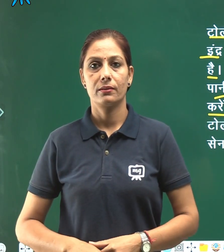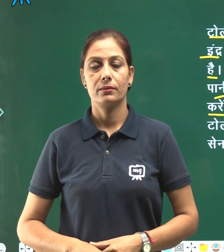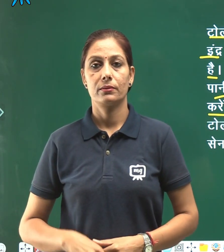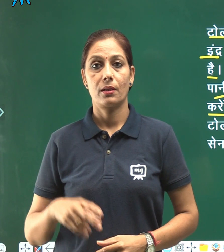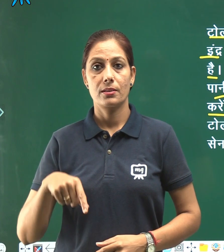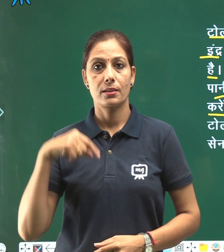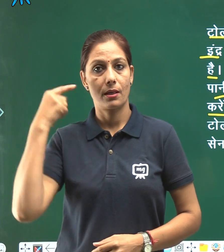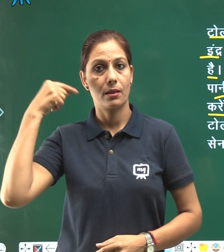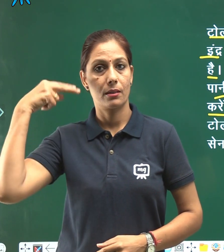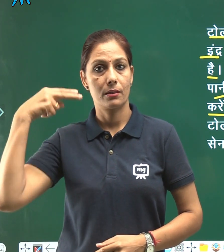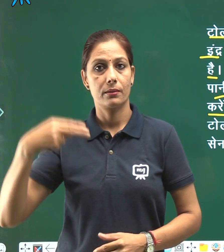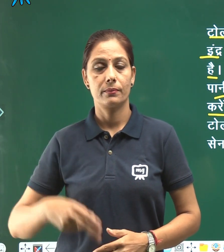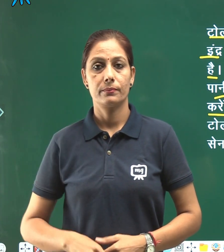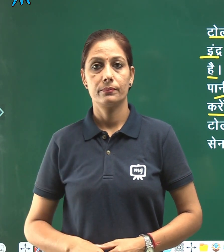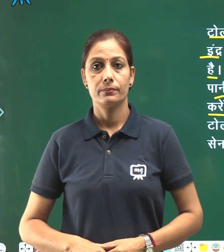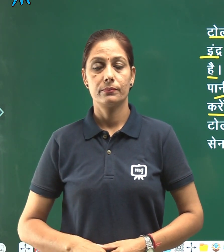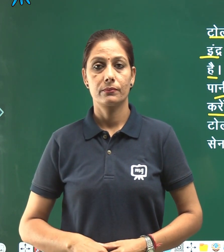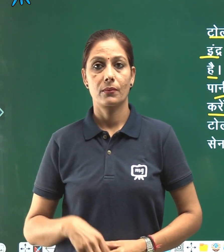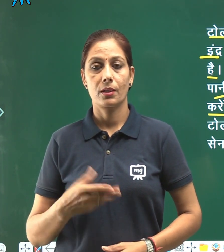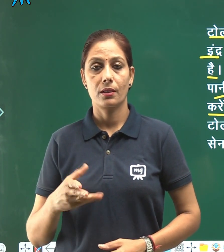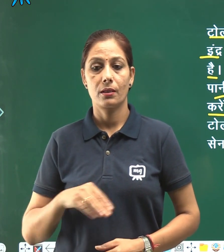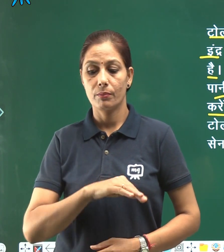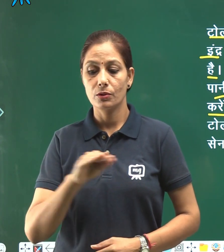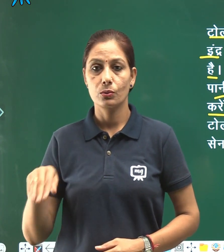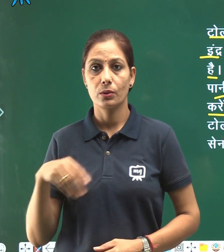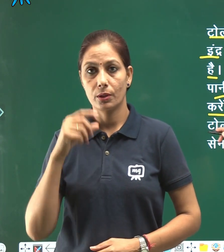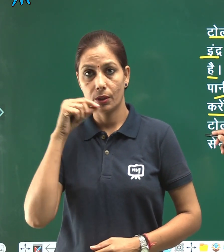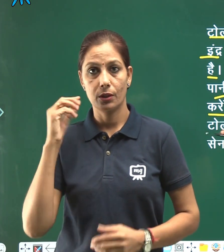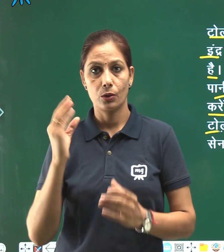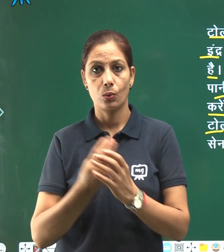इस कारण यह टोली